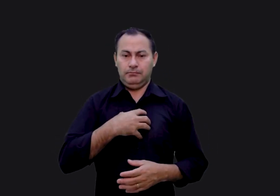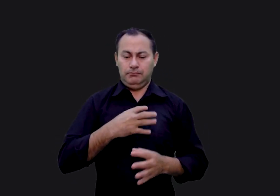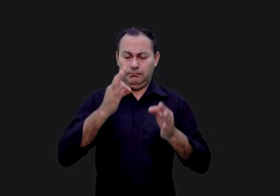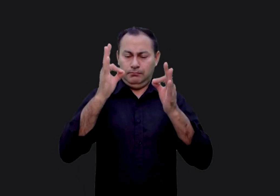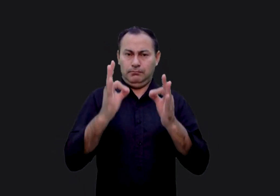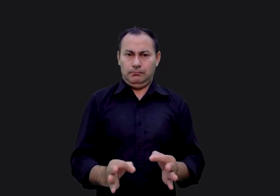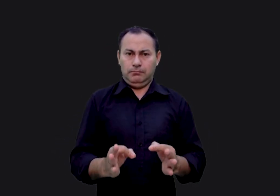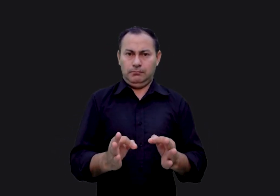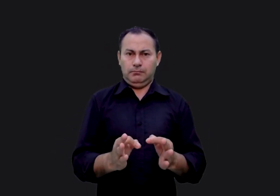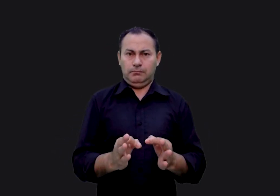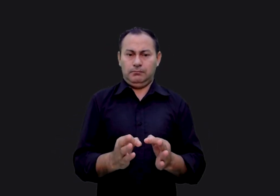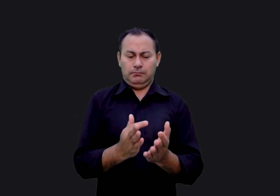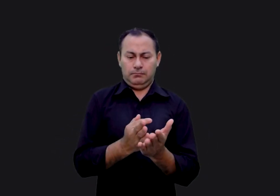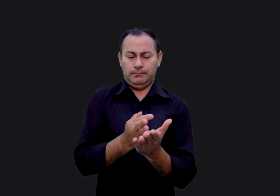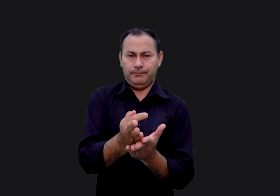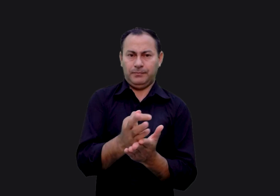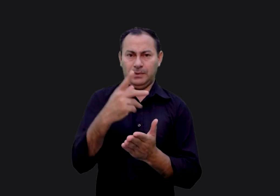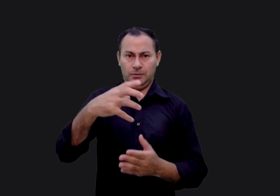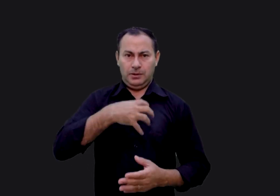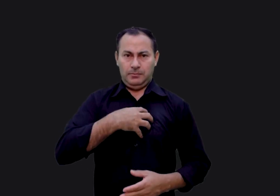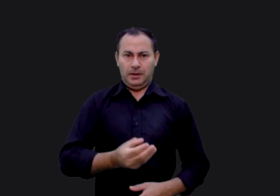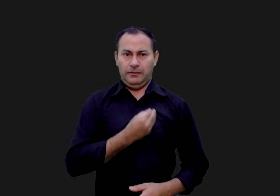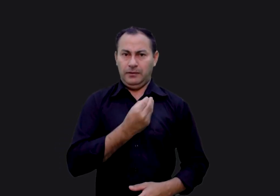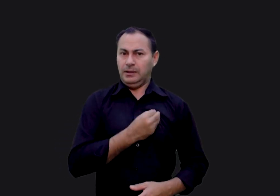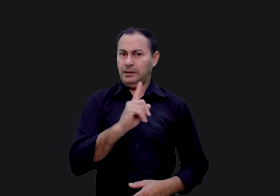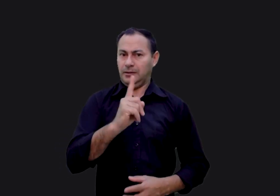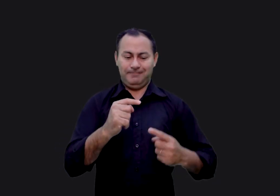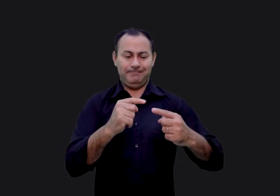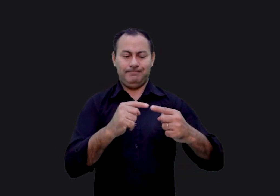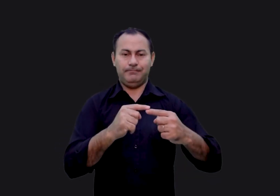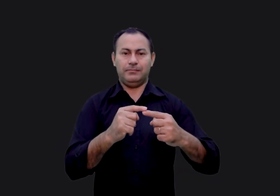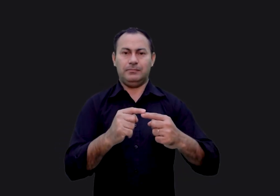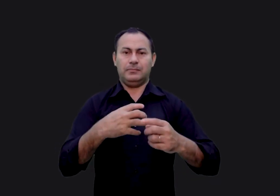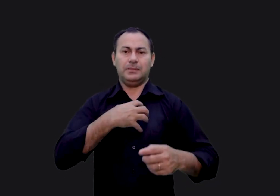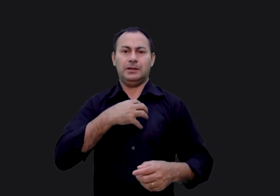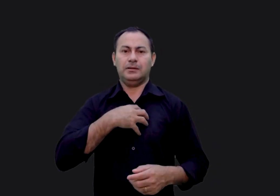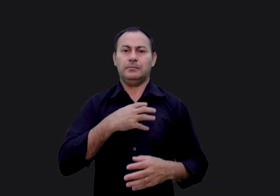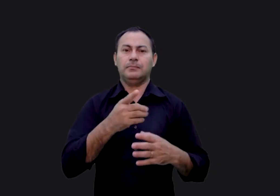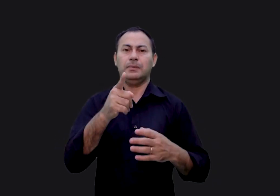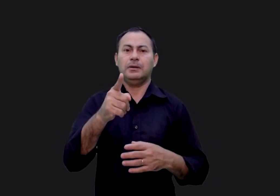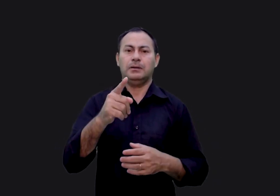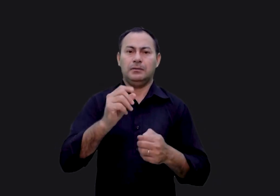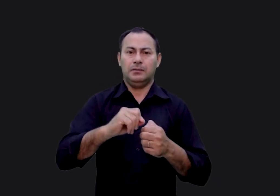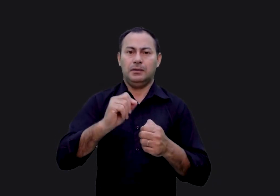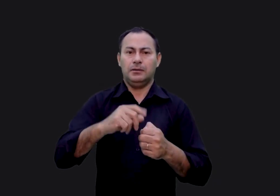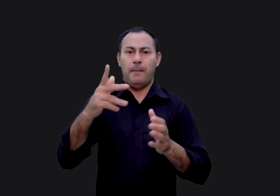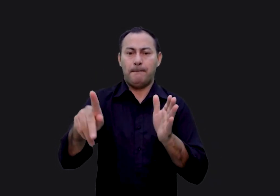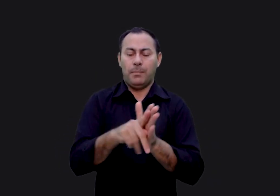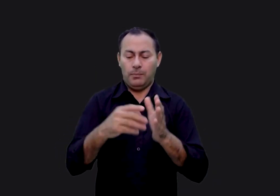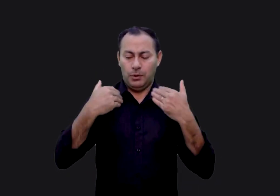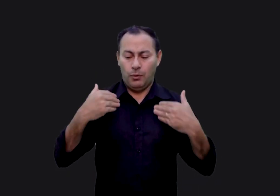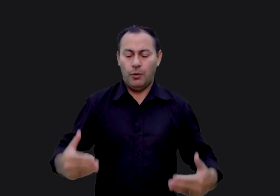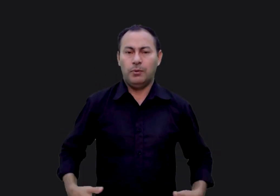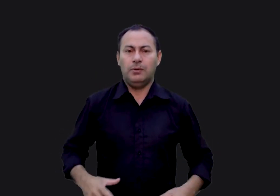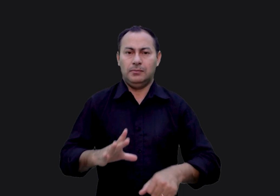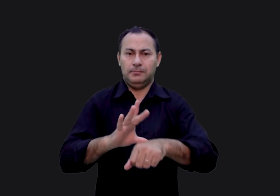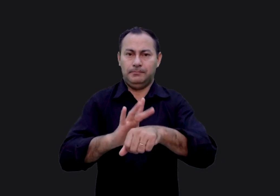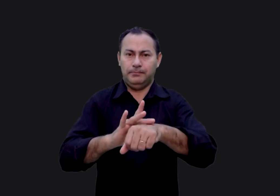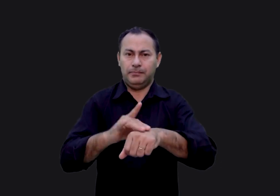de integridade, de retidão e seu estilo de vida não se encaixa com esses padrões, você está fazendo seu próprio corpo adoecer.